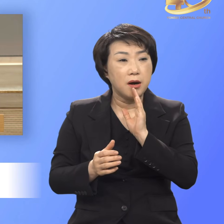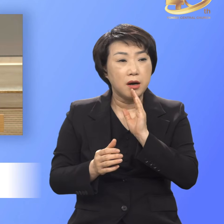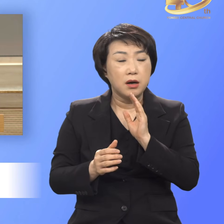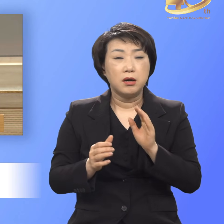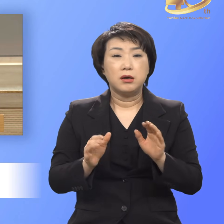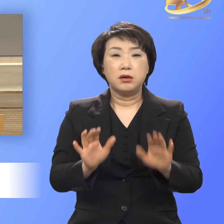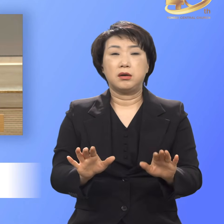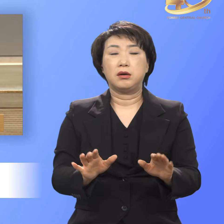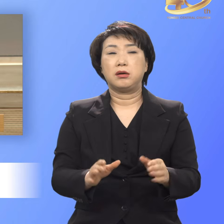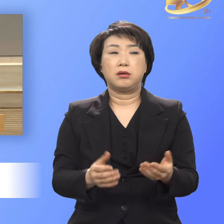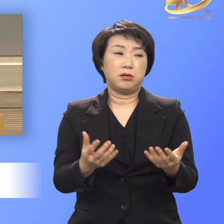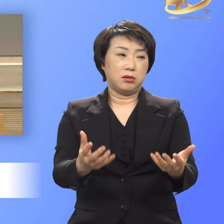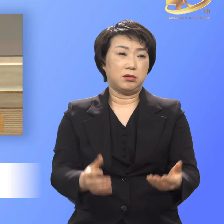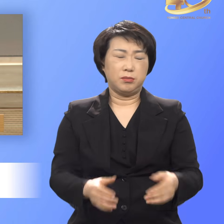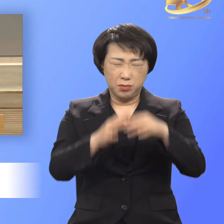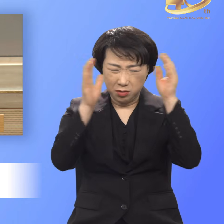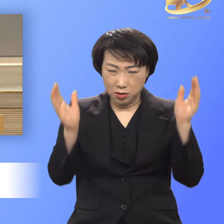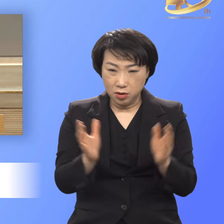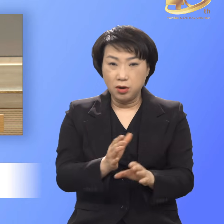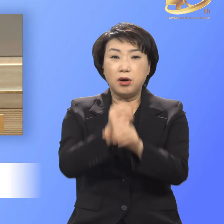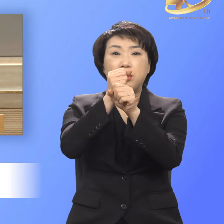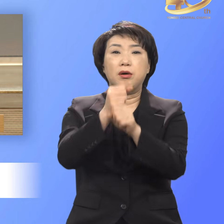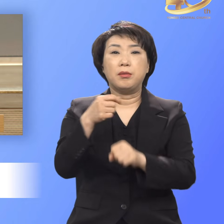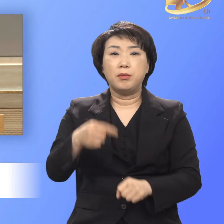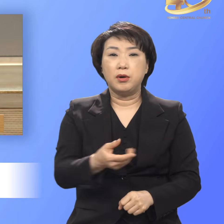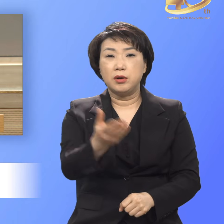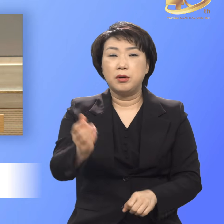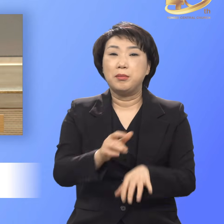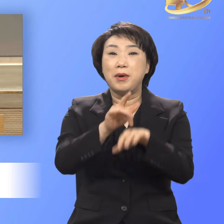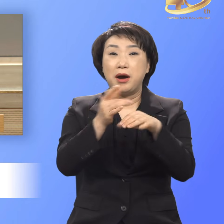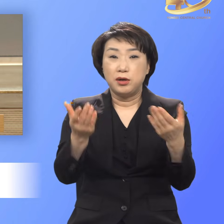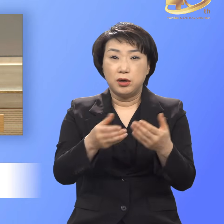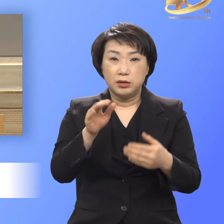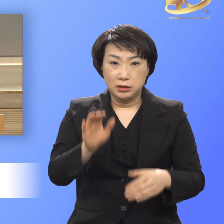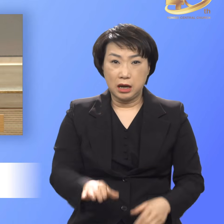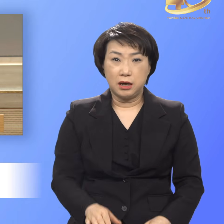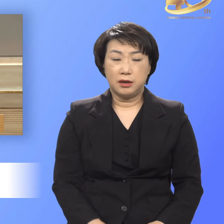못하지. 이게 다 뭐냐? 마비박사예요.